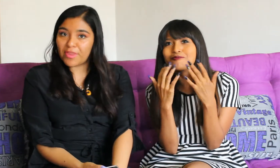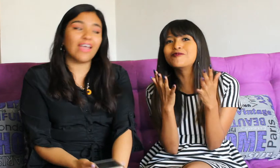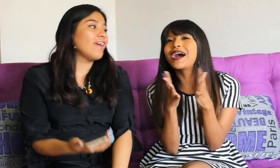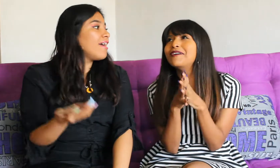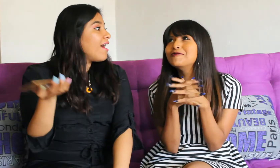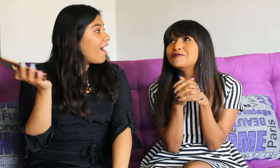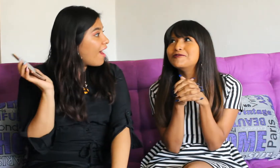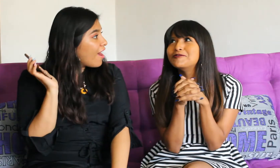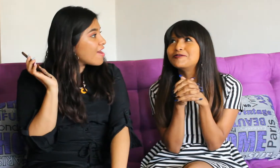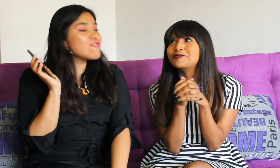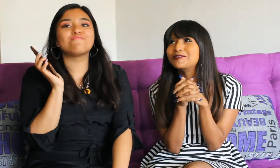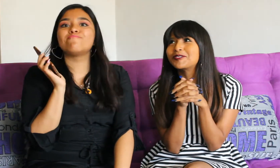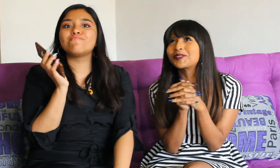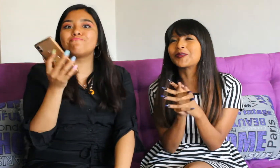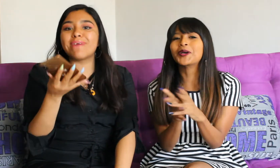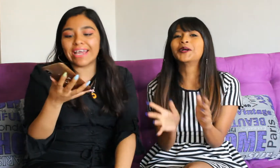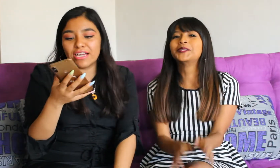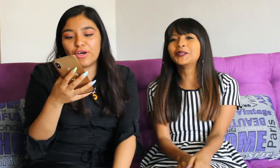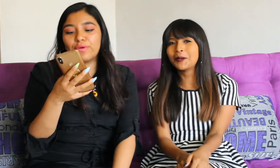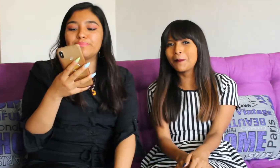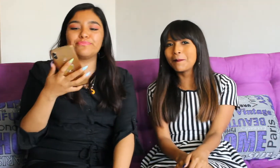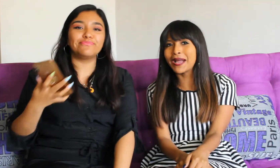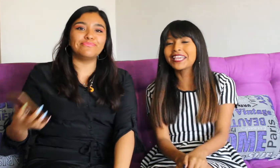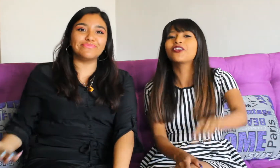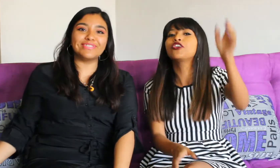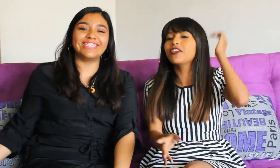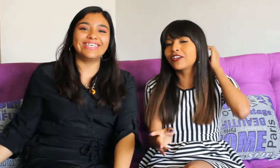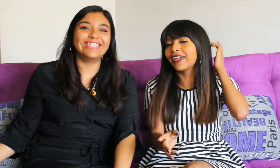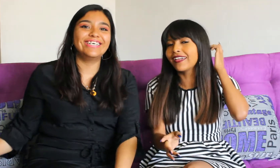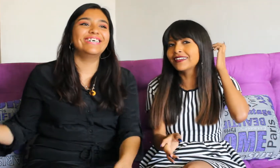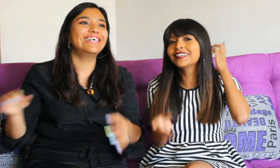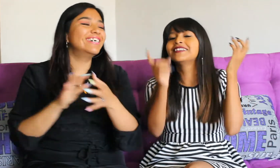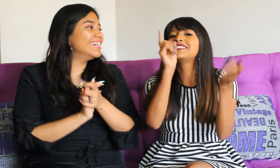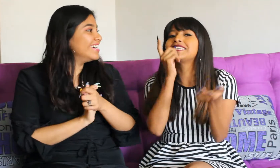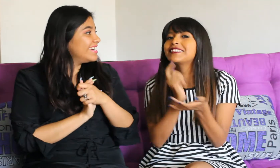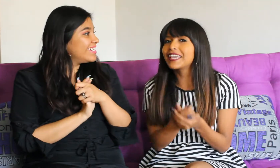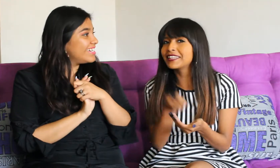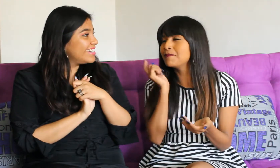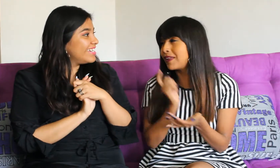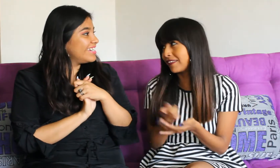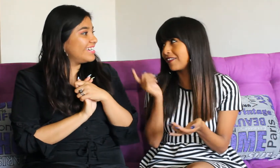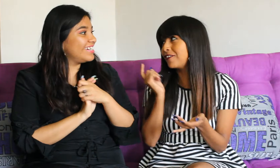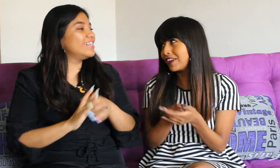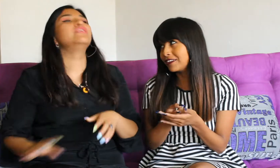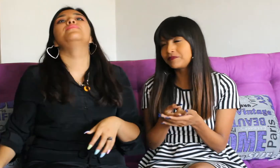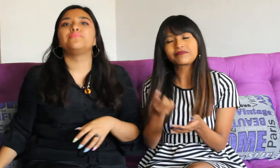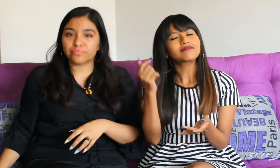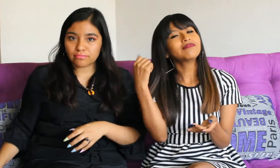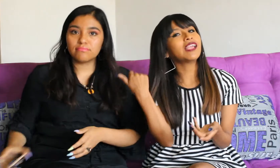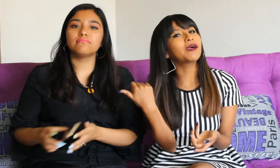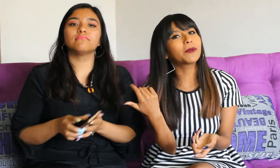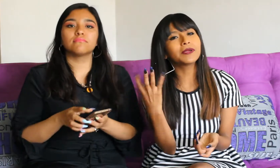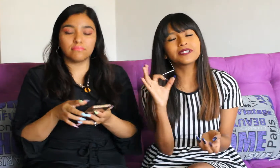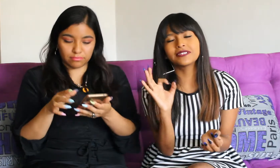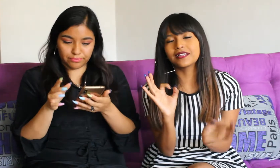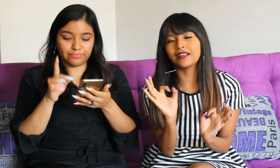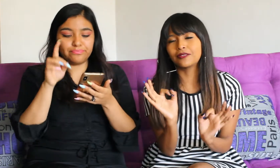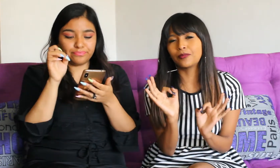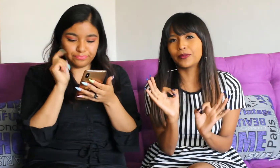2860. ¡Wow! ¡Mágico! ¡Mágico! Yo digo que... Si tienen planeado ir, aprovechen esta gran